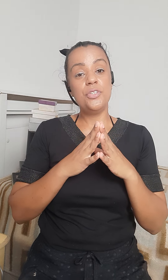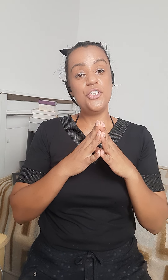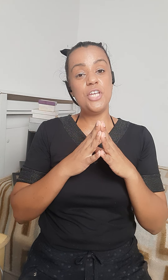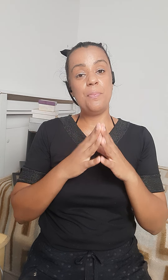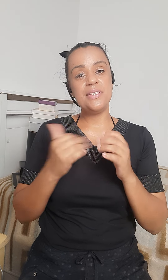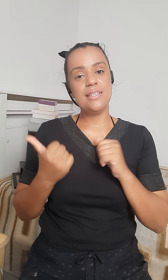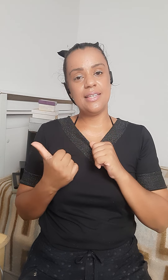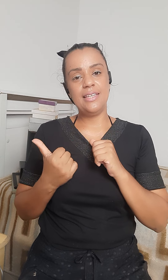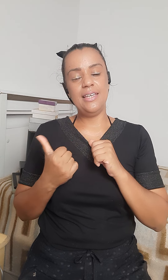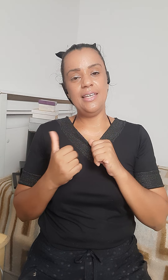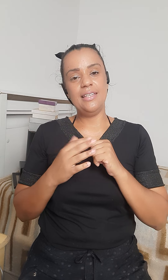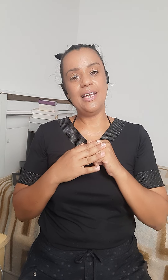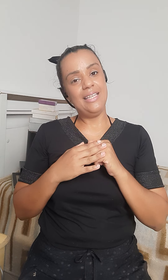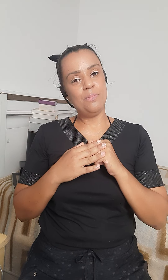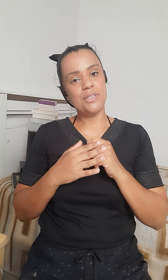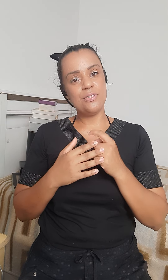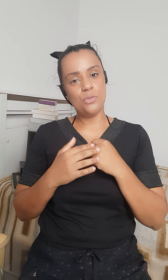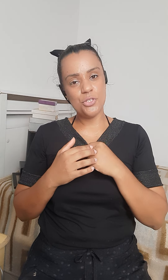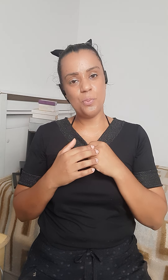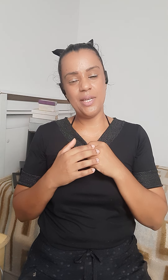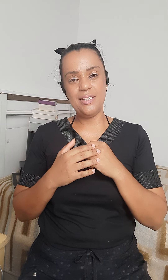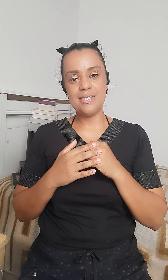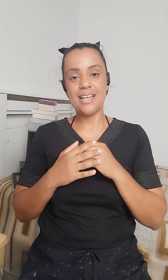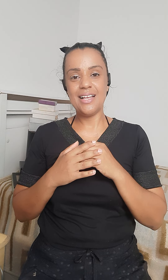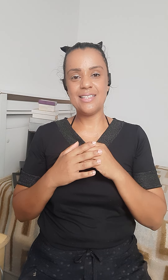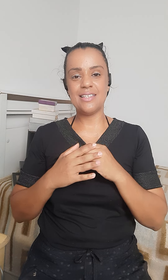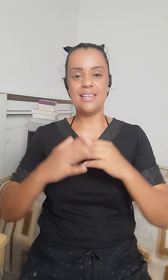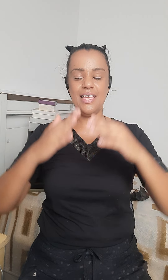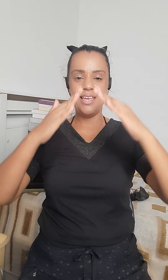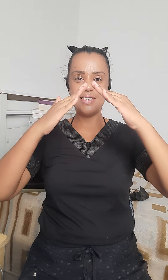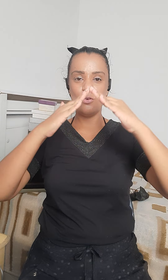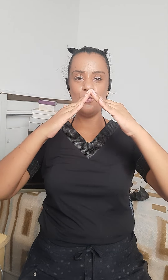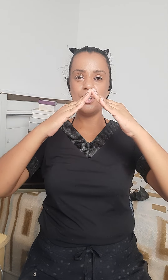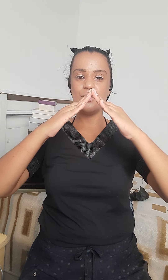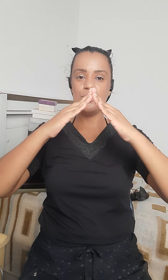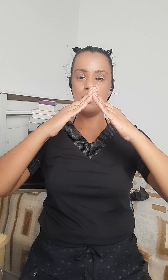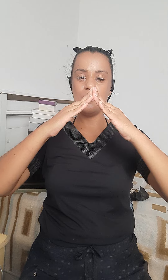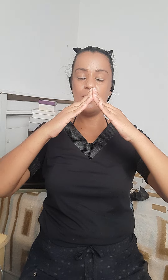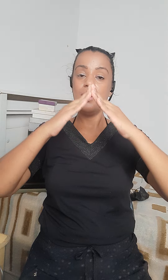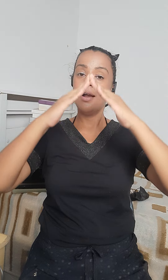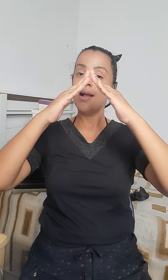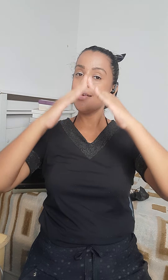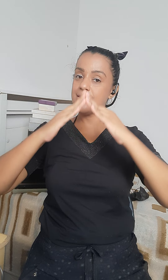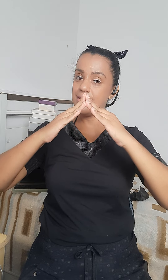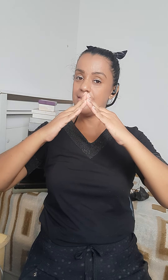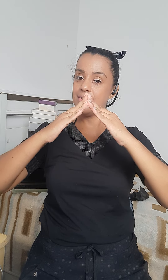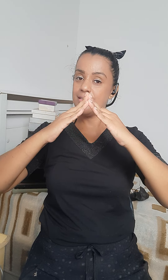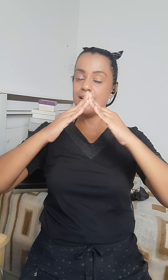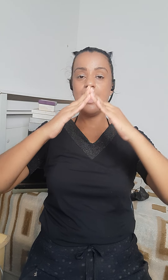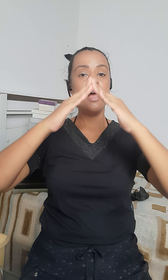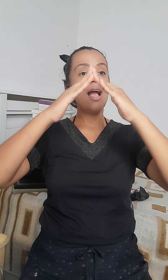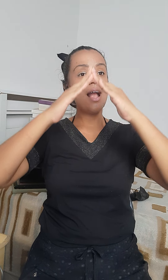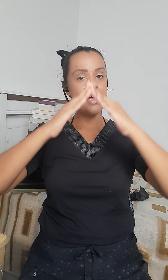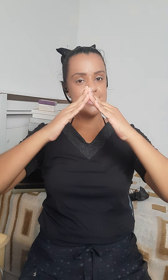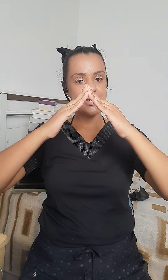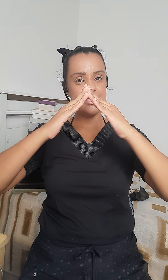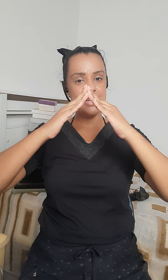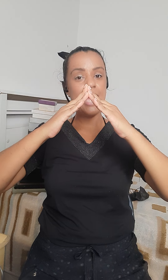gente representa aqui na Libras, no nosso país, casa, essa é a configuração de mão. Casa. Casa, aqui